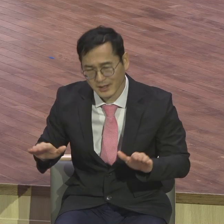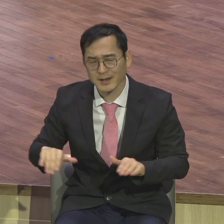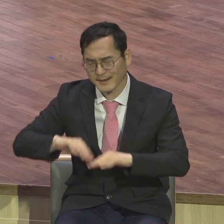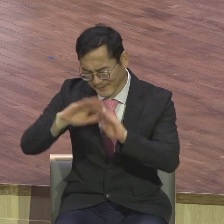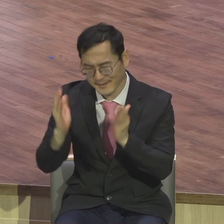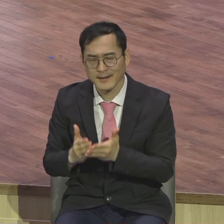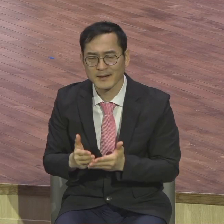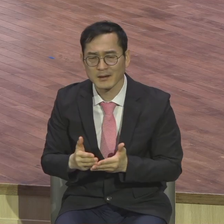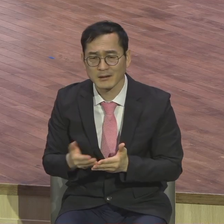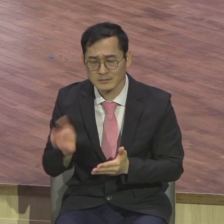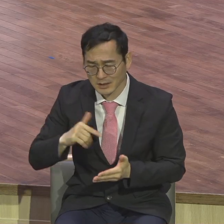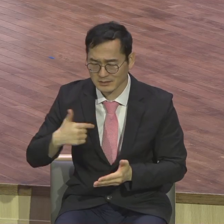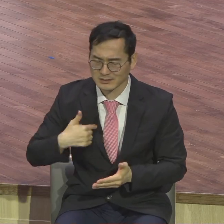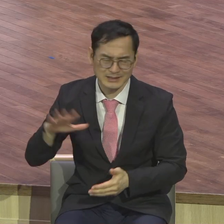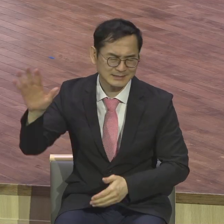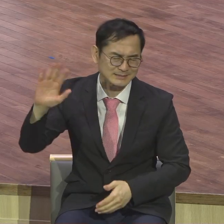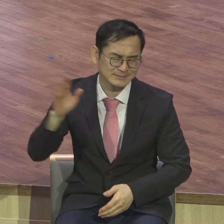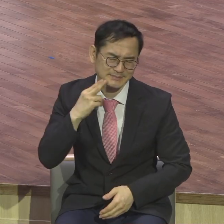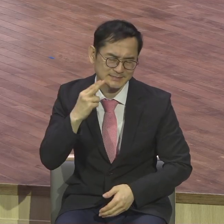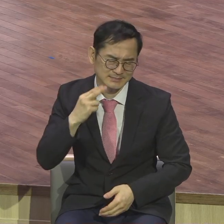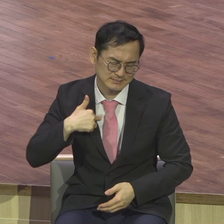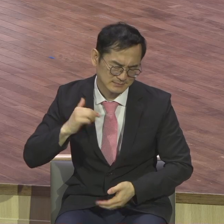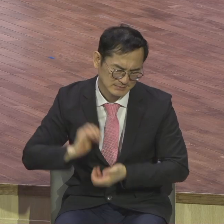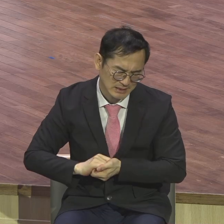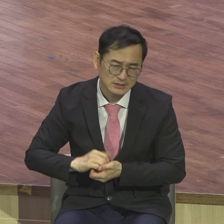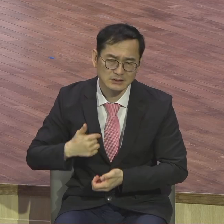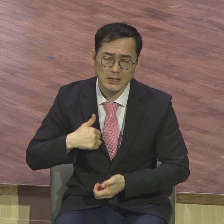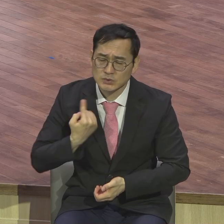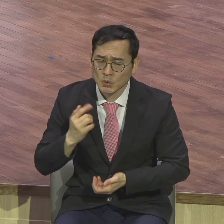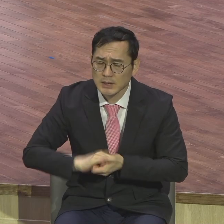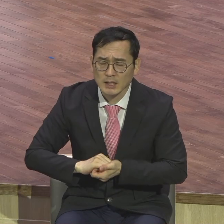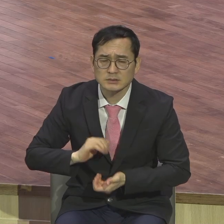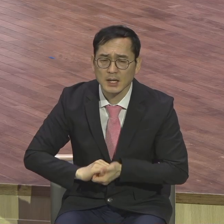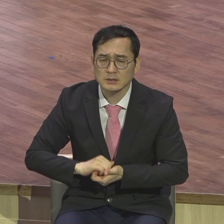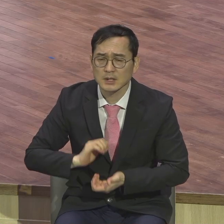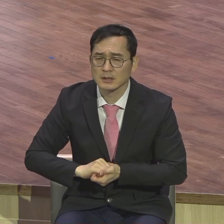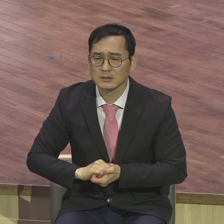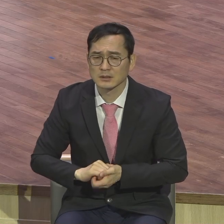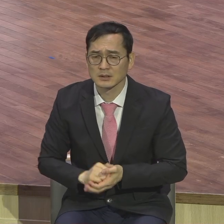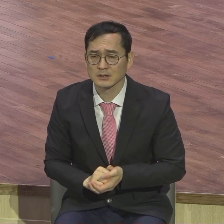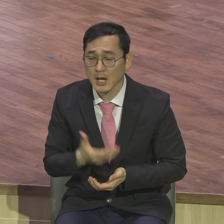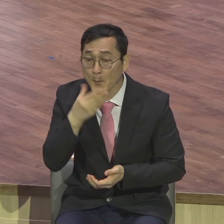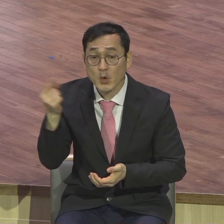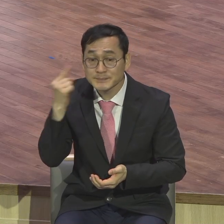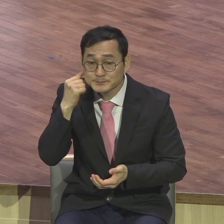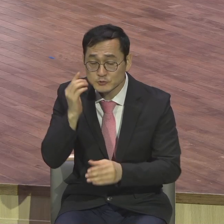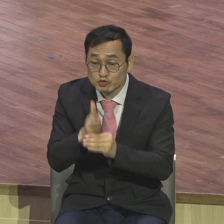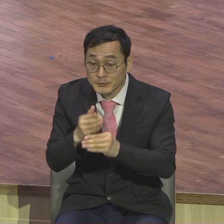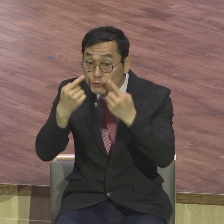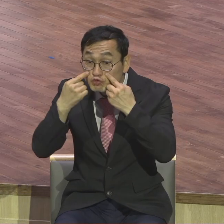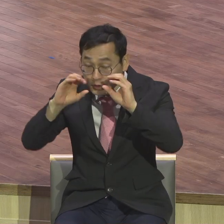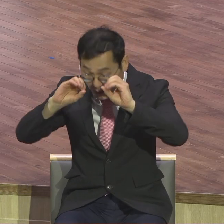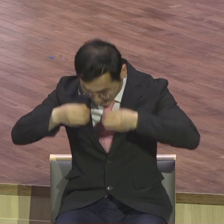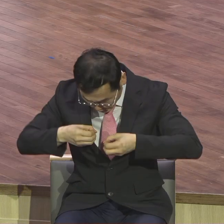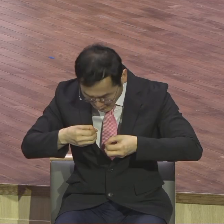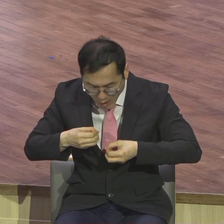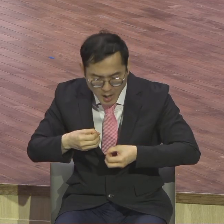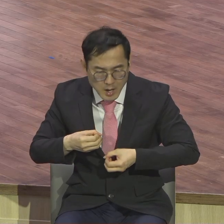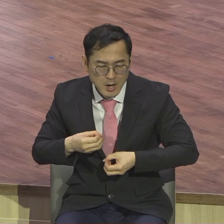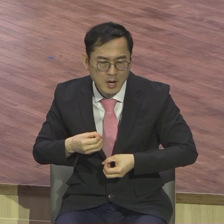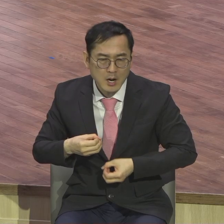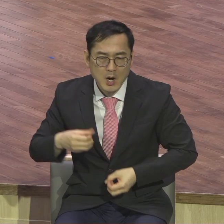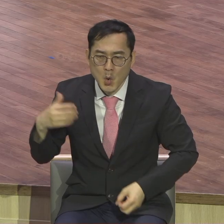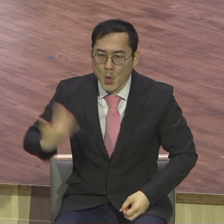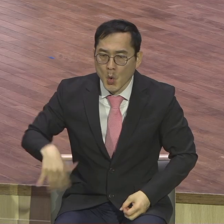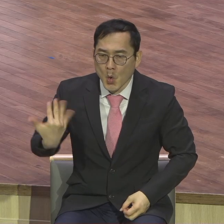스스로 제안해버려. 보금 안에서 나를 바라보면 깨닫는 것이 많습니다. 보금 안에서 나를